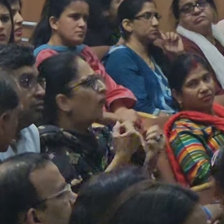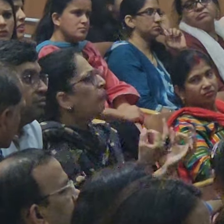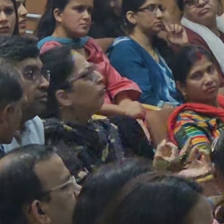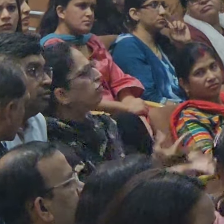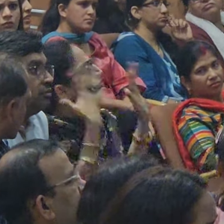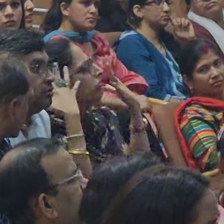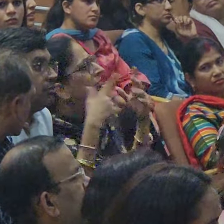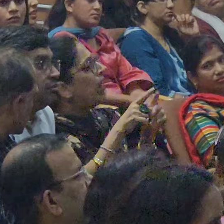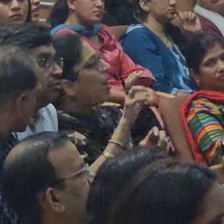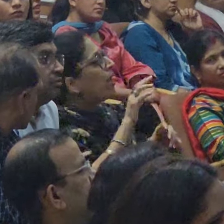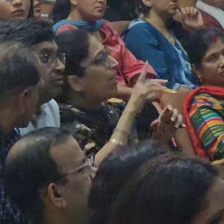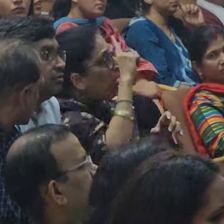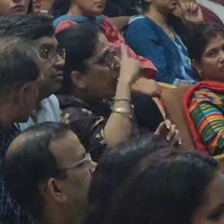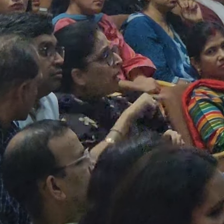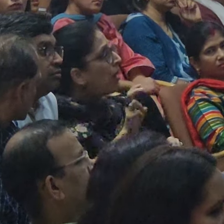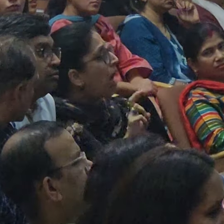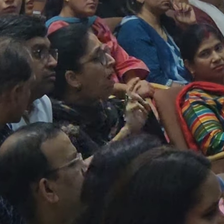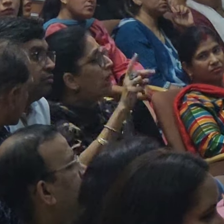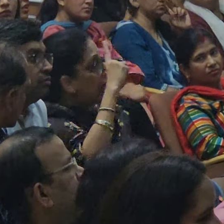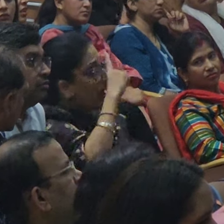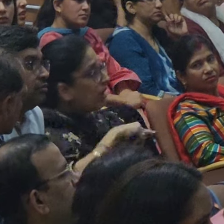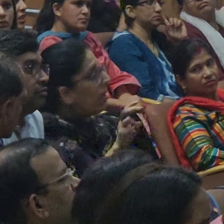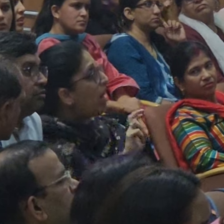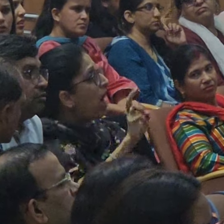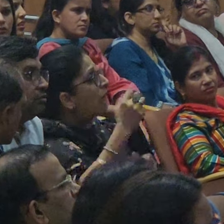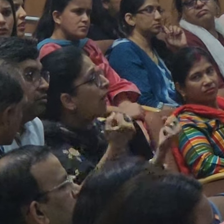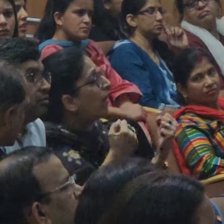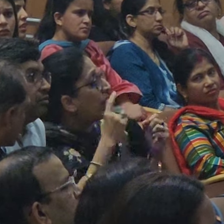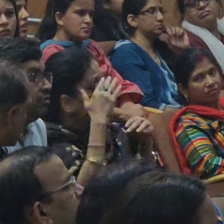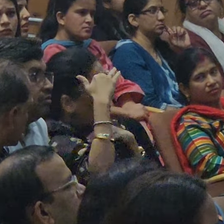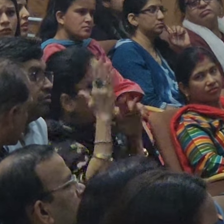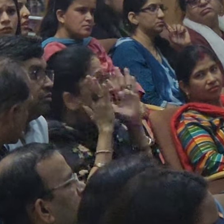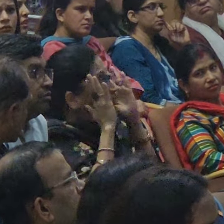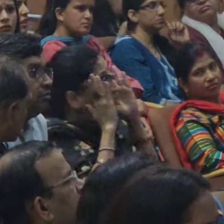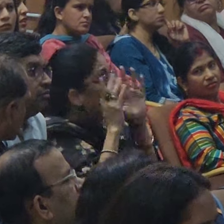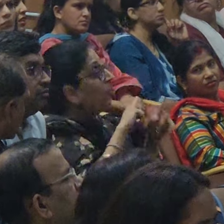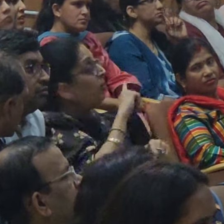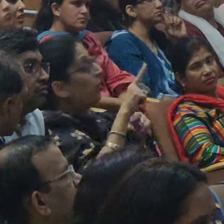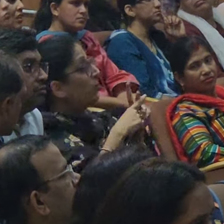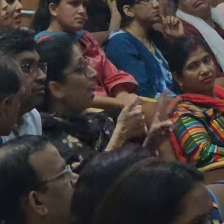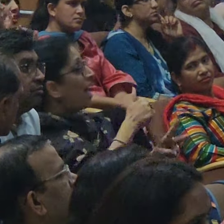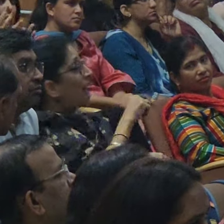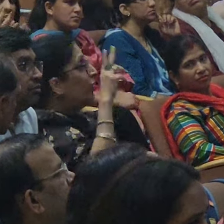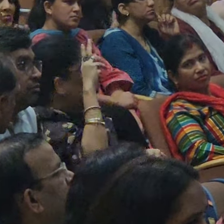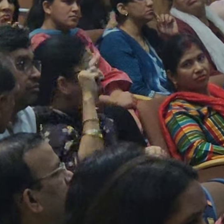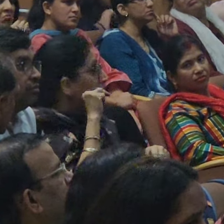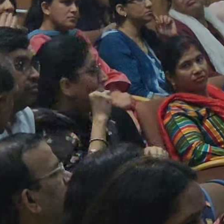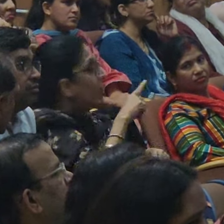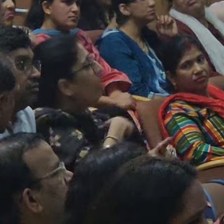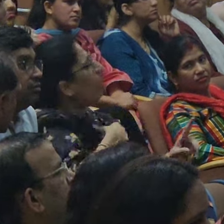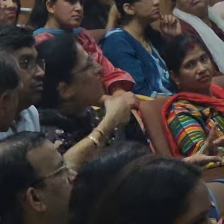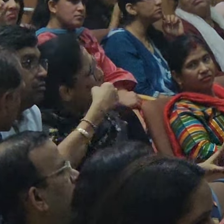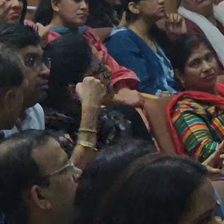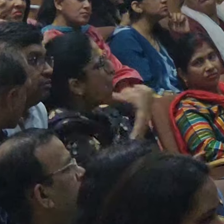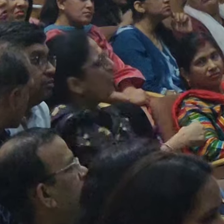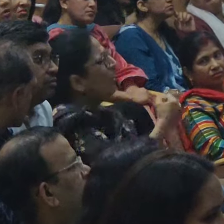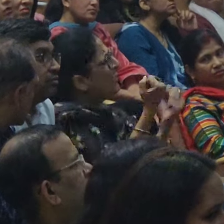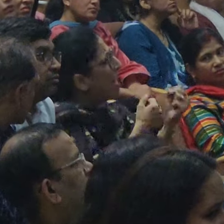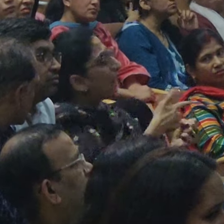जिनको असर है, बट जब वो प्रैक्टिस करते हैं और नाउ ही ट्रैवलिंग ऑल ओवर इंडिया, मतलब ये है